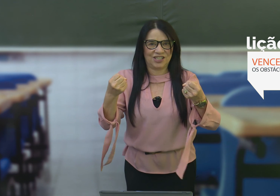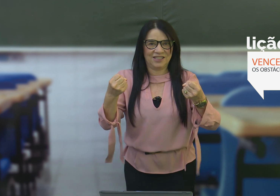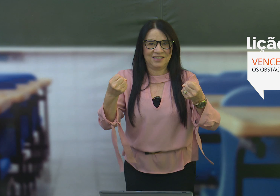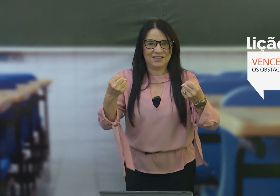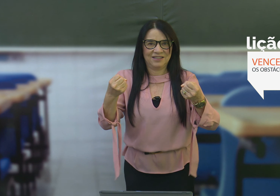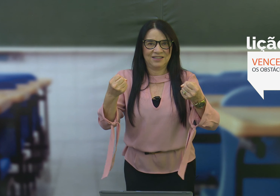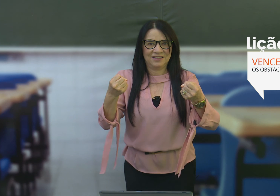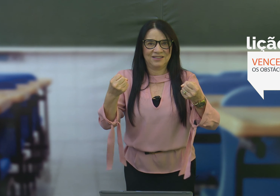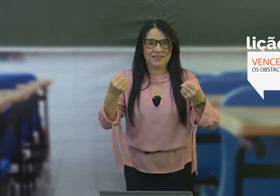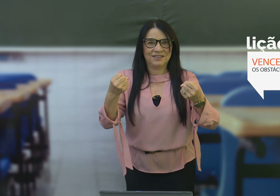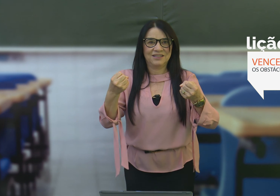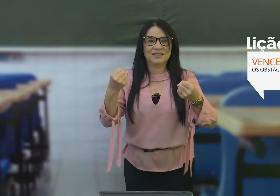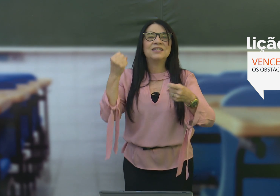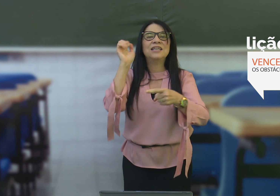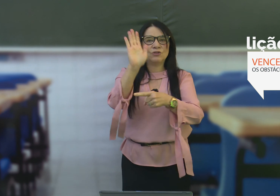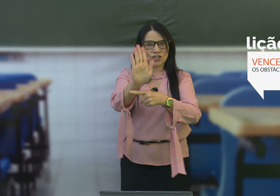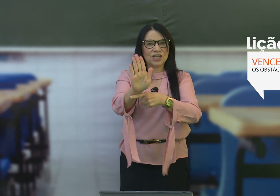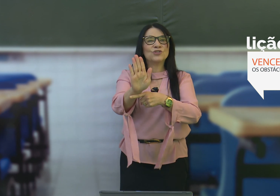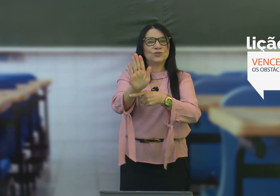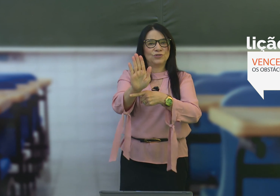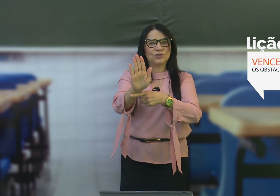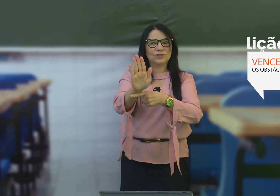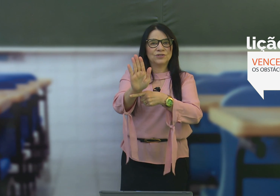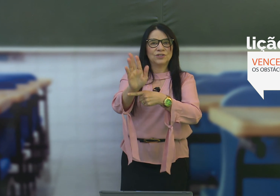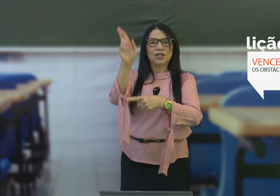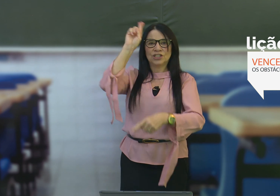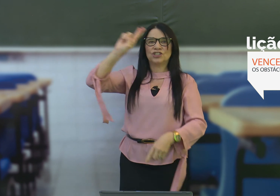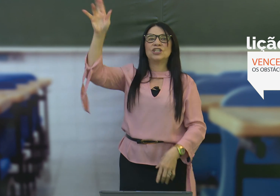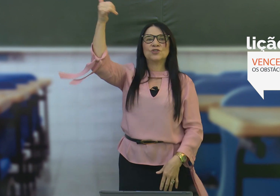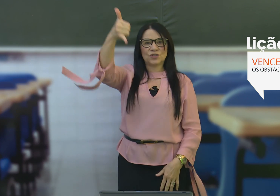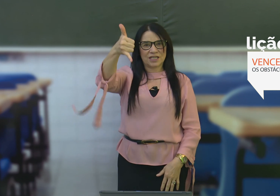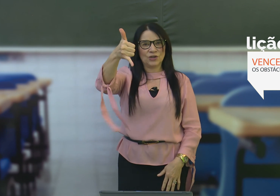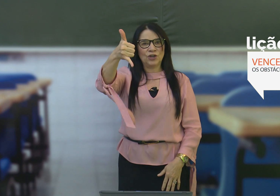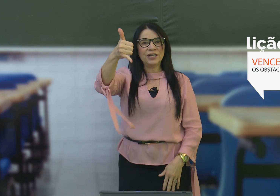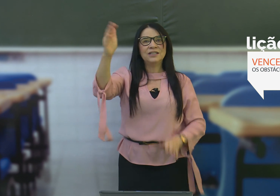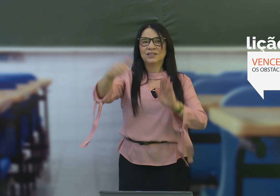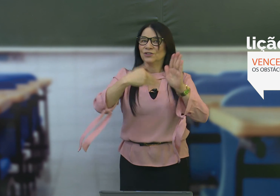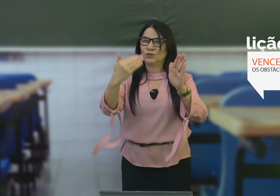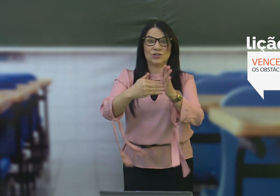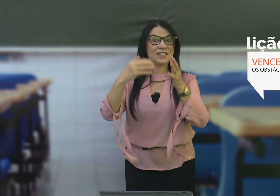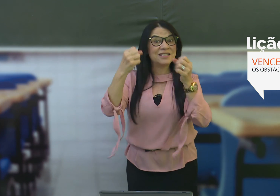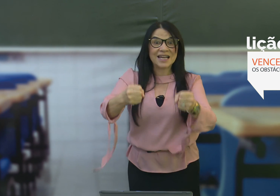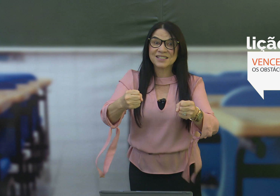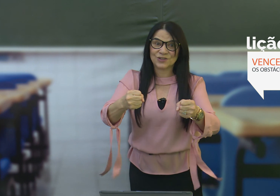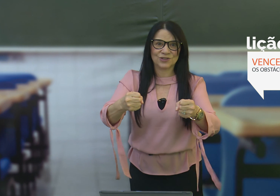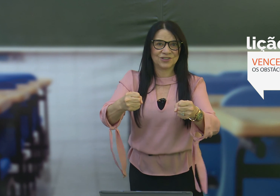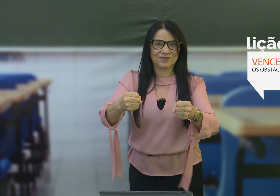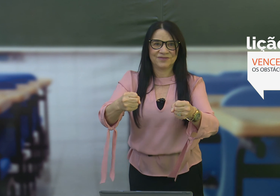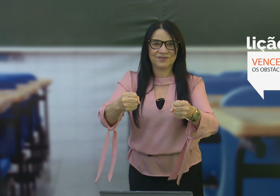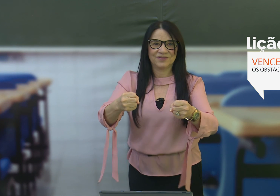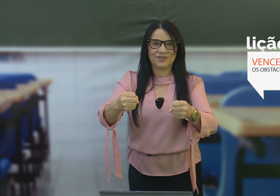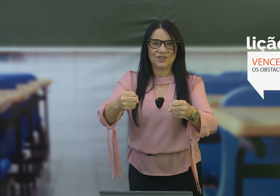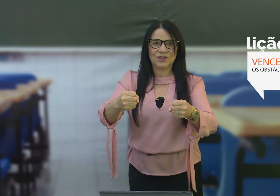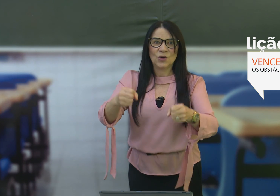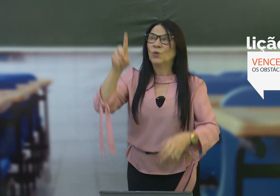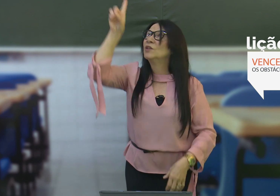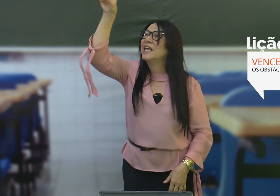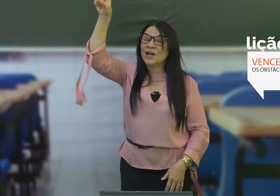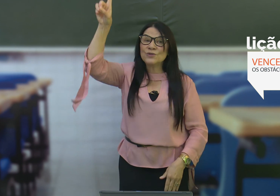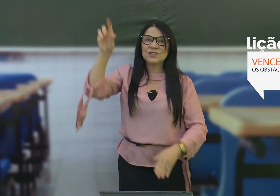Esforça-te, que eu te ajudo, diz o Senhor dos Exércitos, o Deus